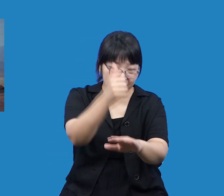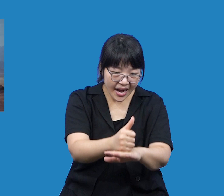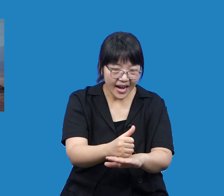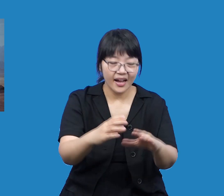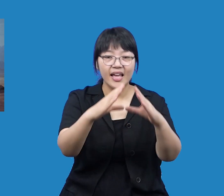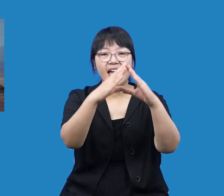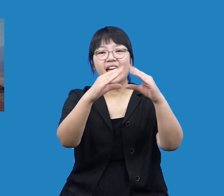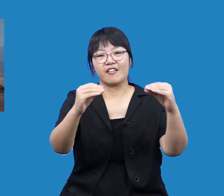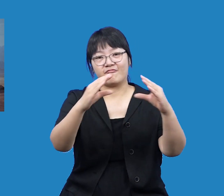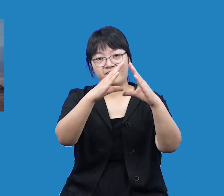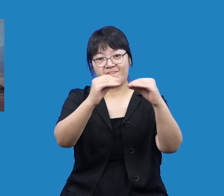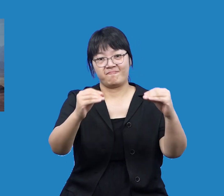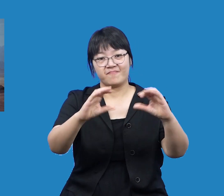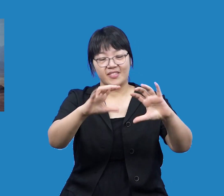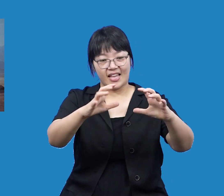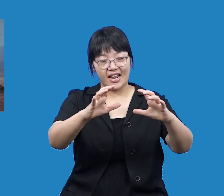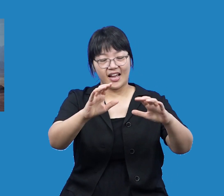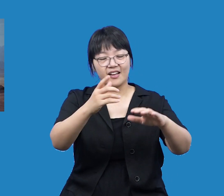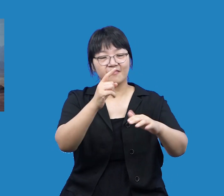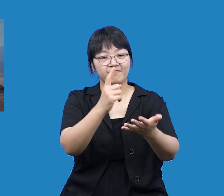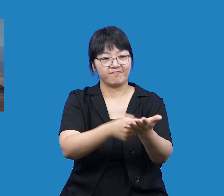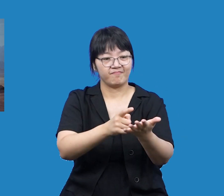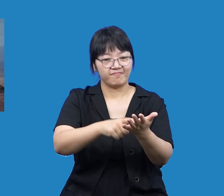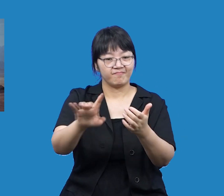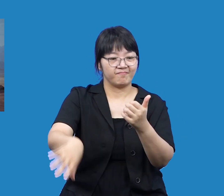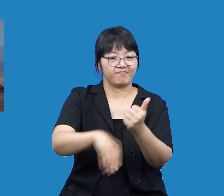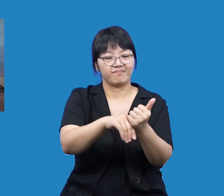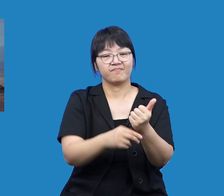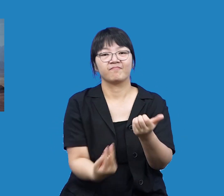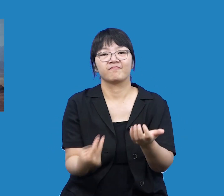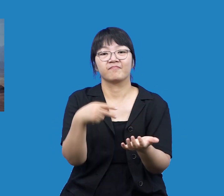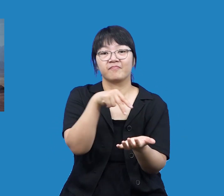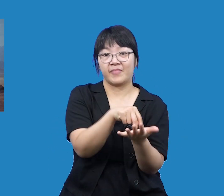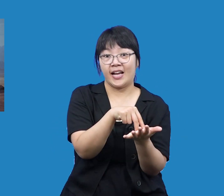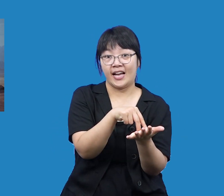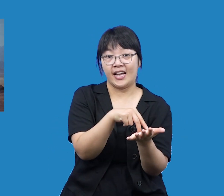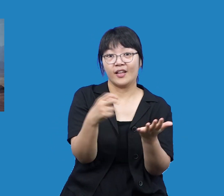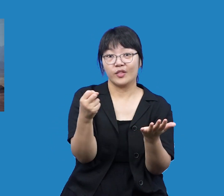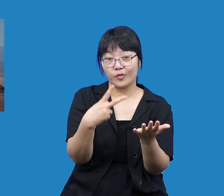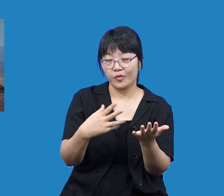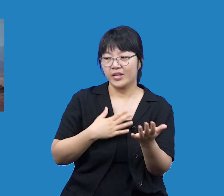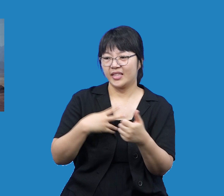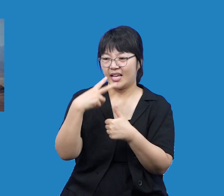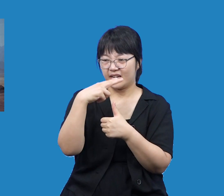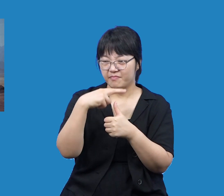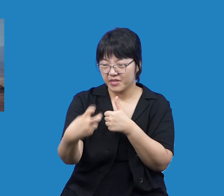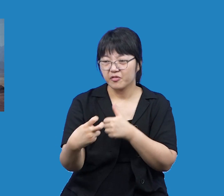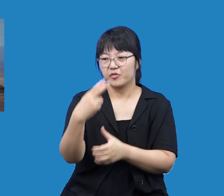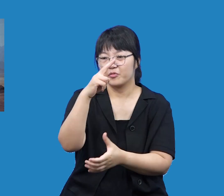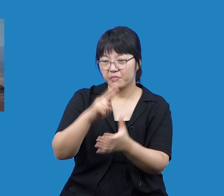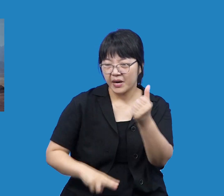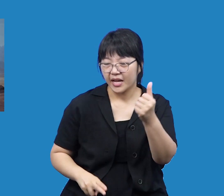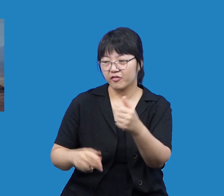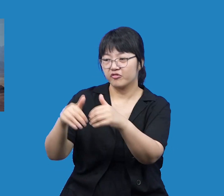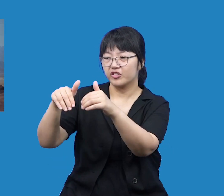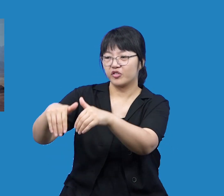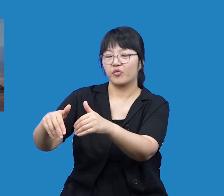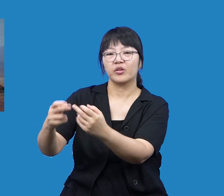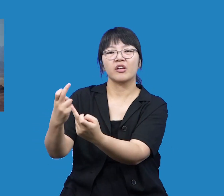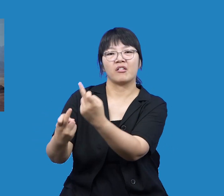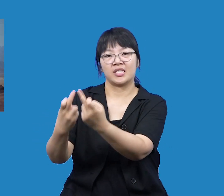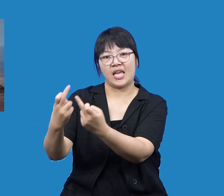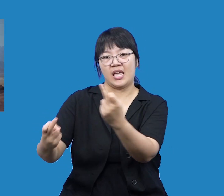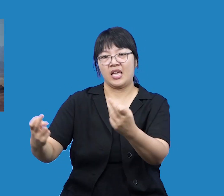애굽 땅의 국무총리가 되지 않습니까? 그리고 자신을 죽이려고 시도했던 형제들이 양식을 구걸하기